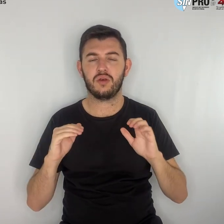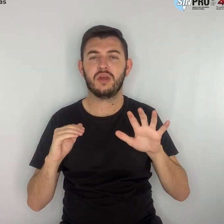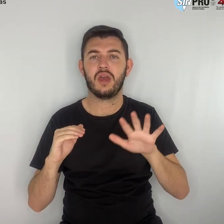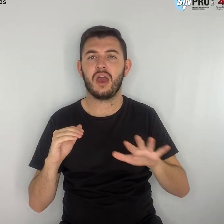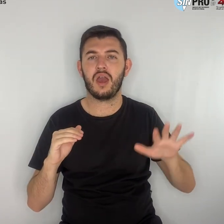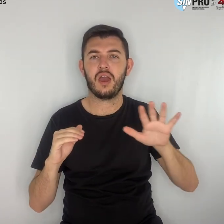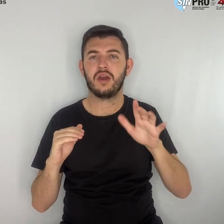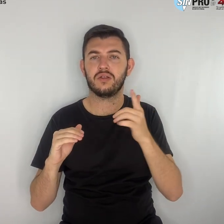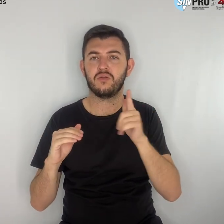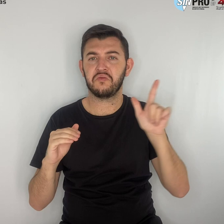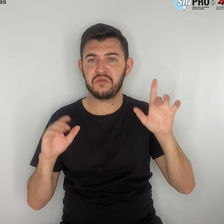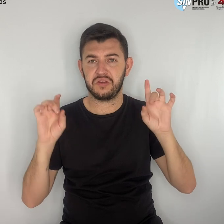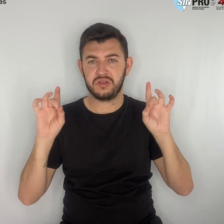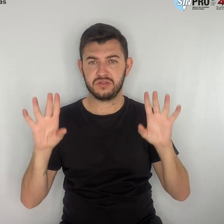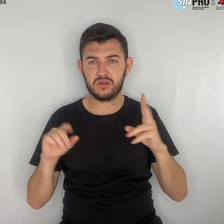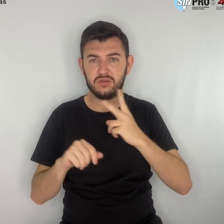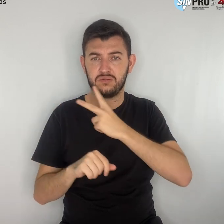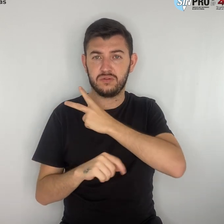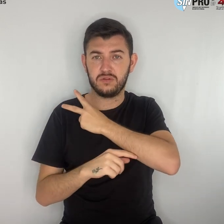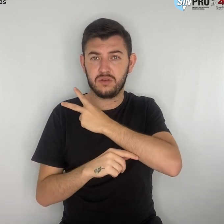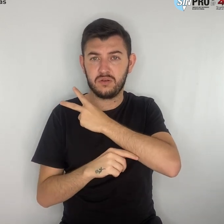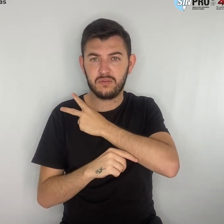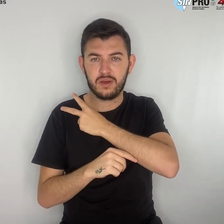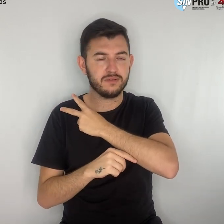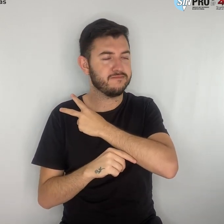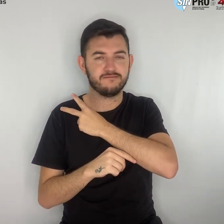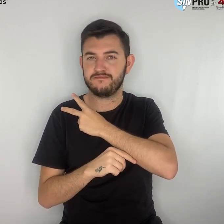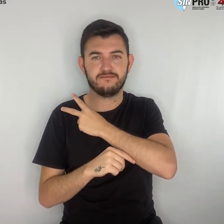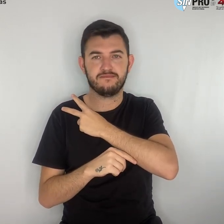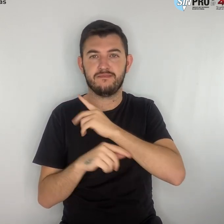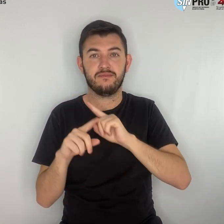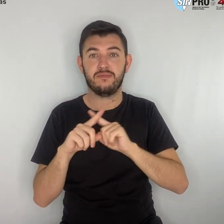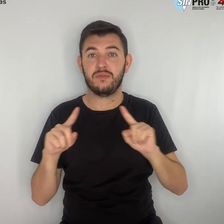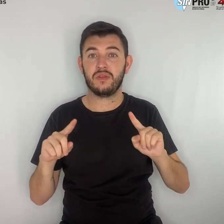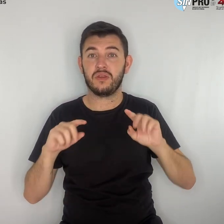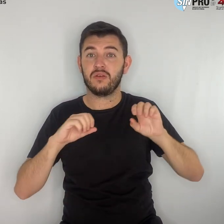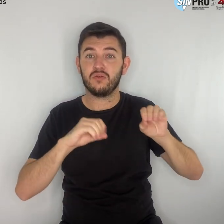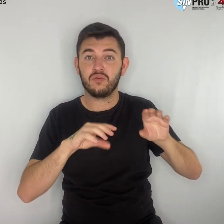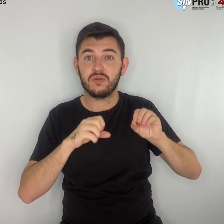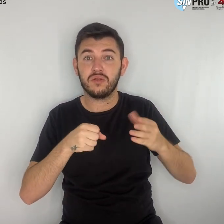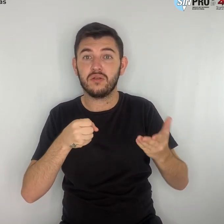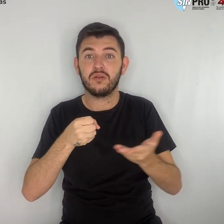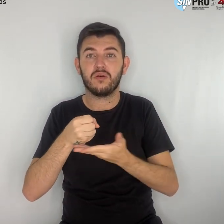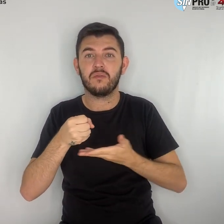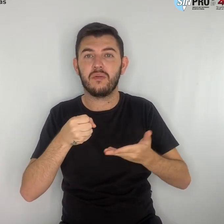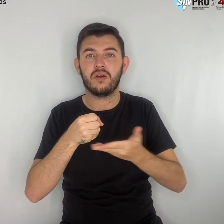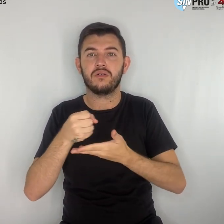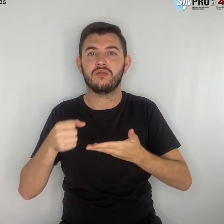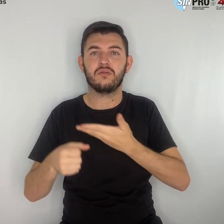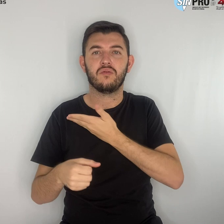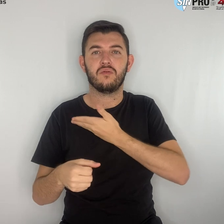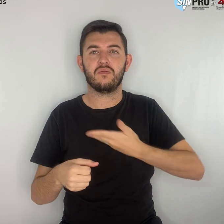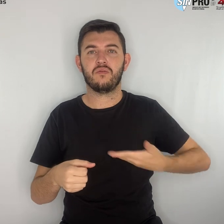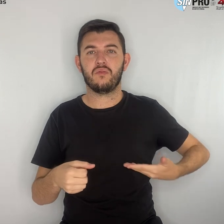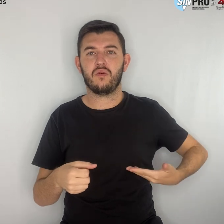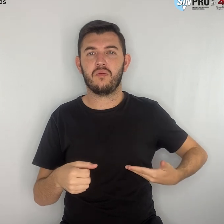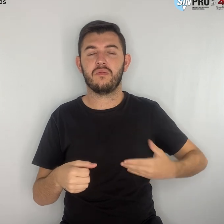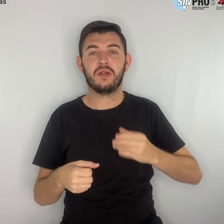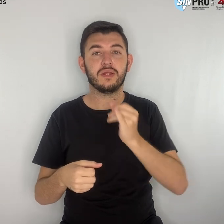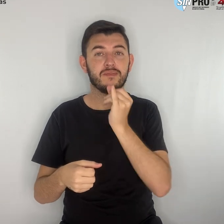só do ensino médio, mas de toda a educação básica pública, como a valorização profissional.